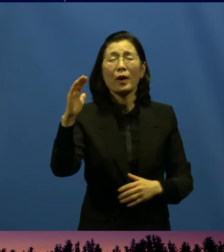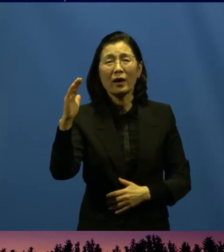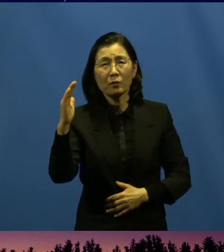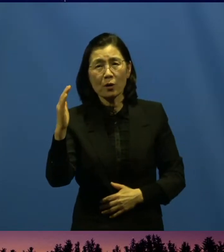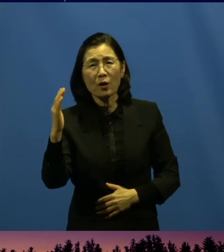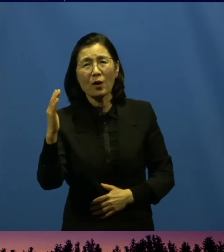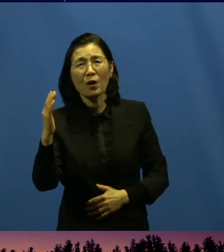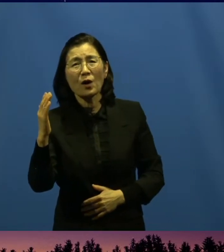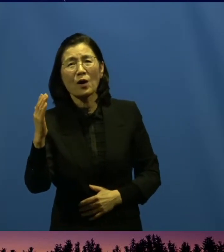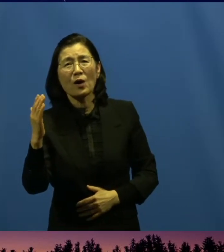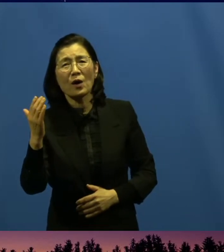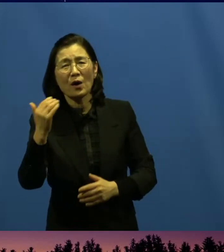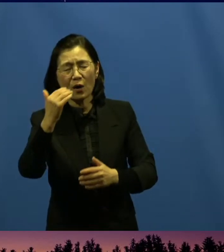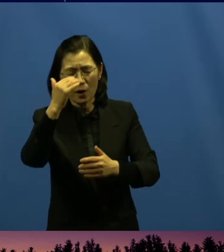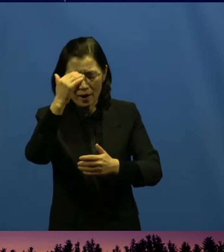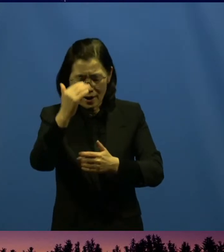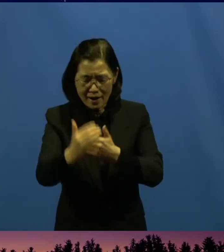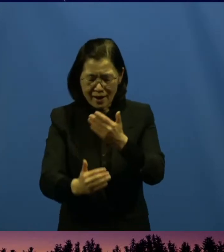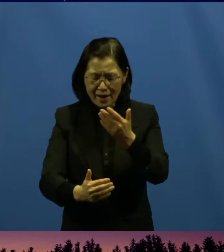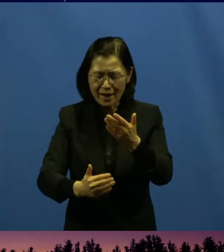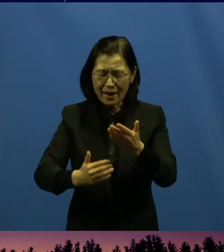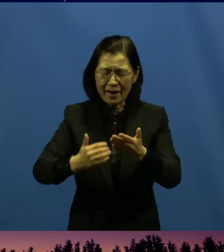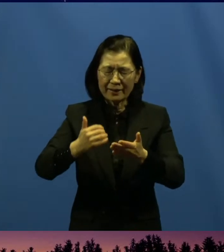역사가 되고